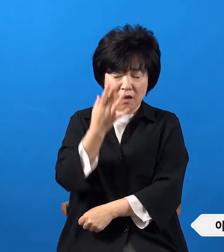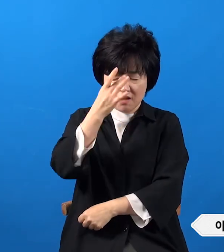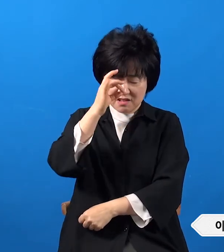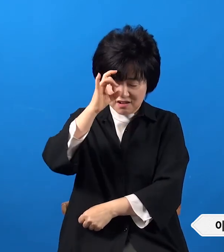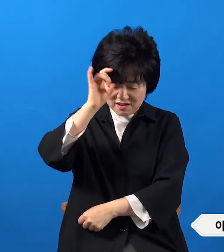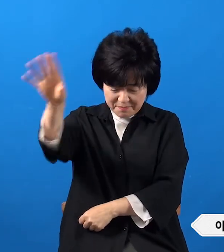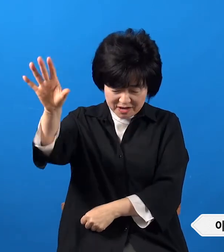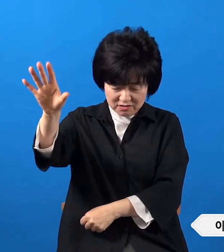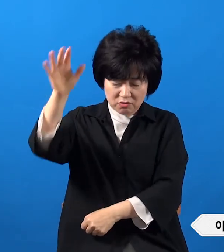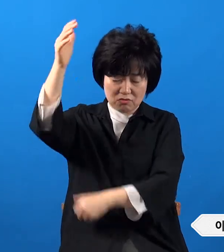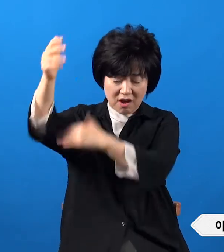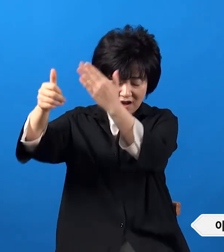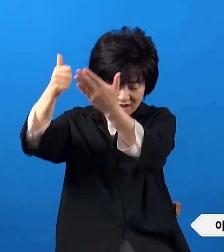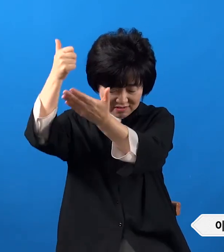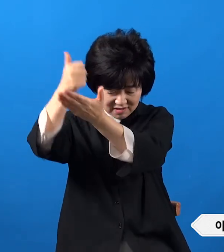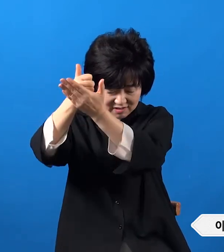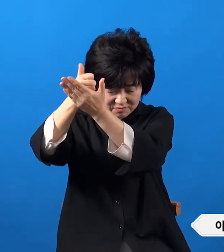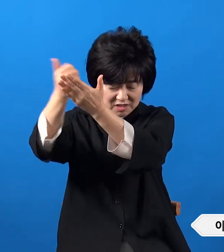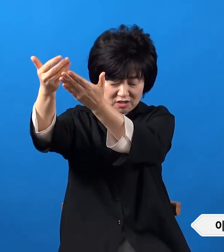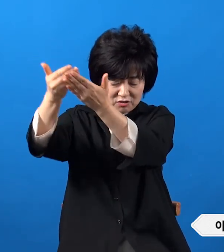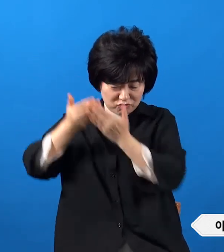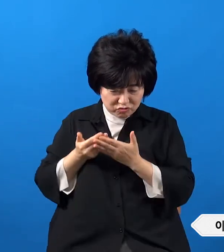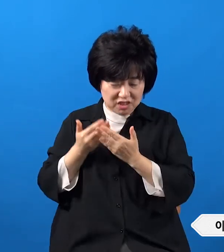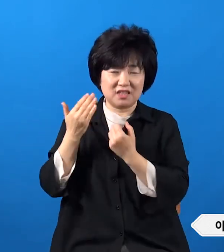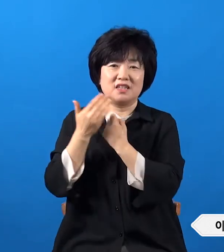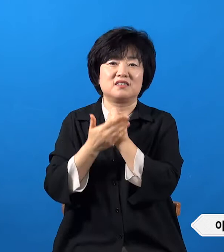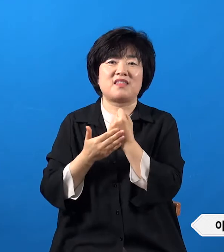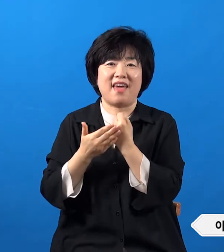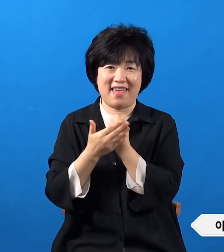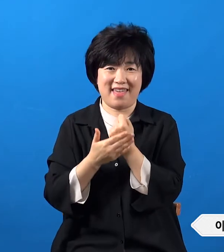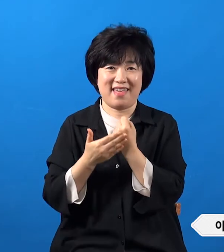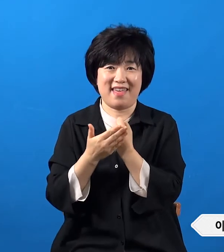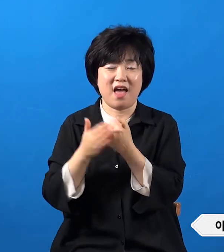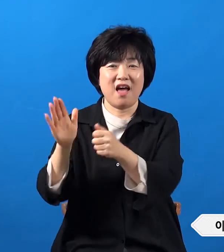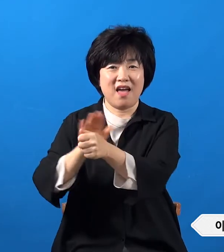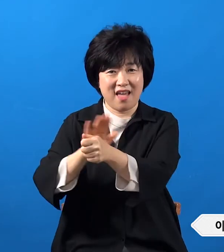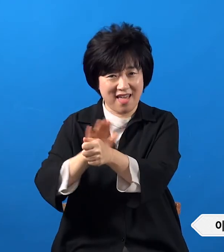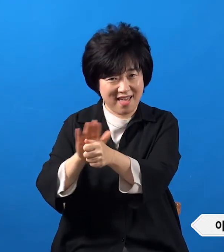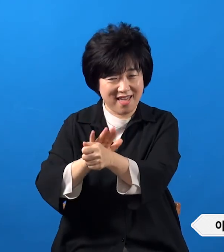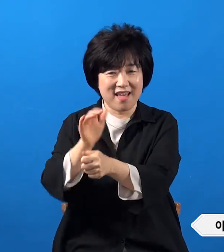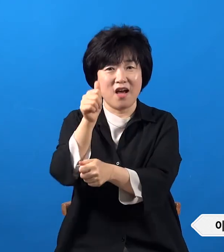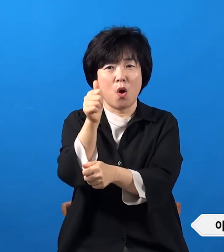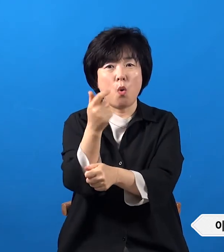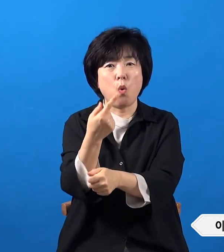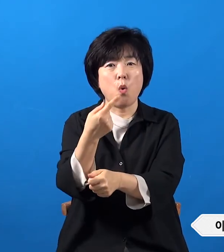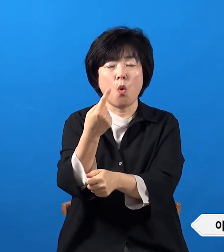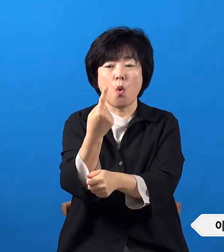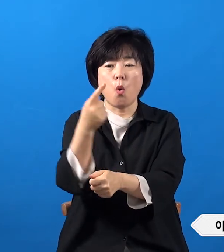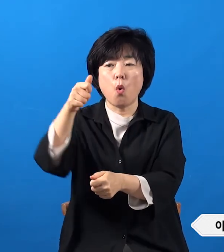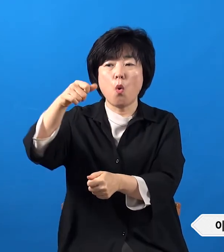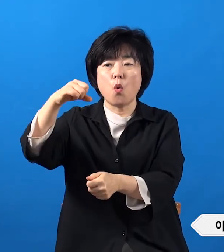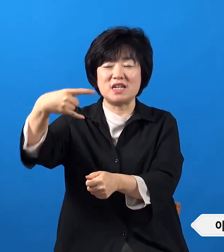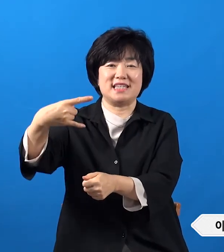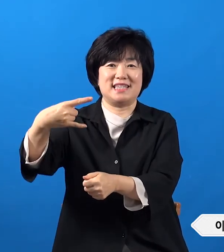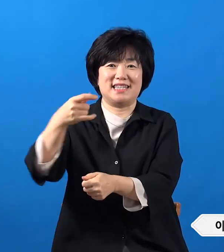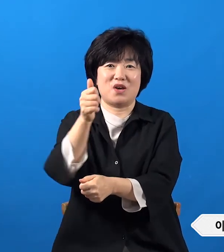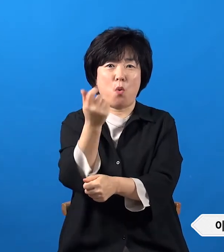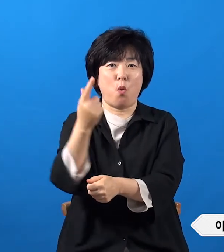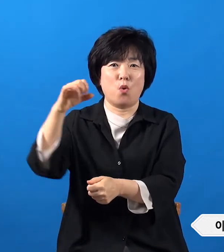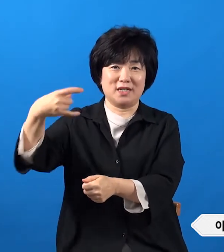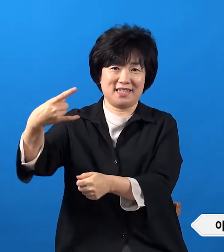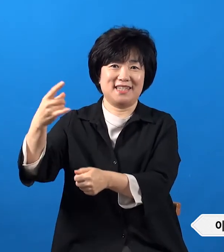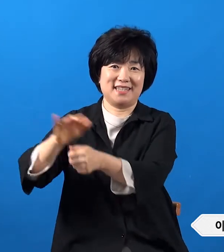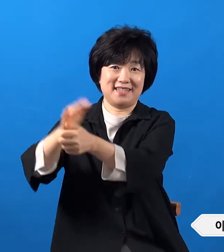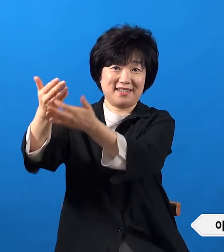베풀어지는 하나님의 호의 혹은 사랑, 그것이 은혜가 아니겠습니까? 그 은혜로 우리는 구원받고 그